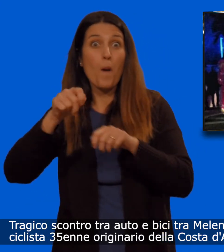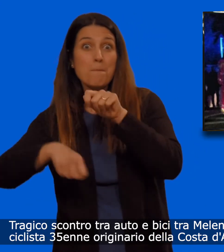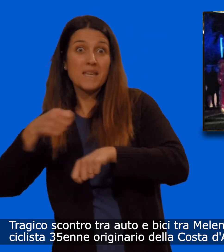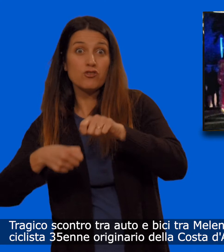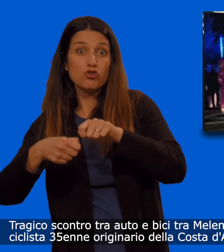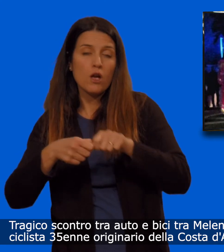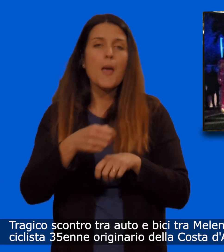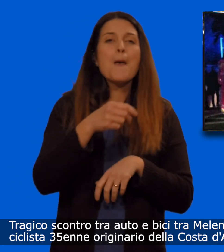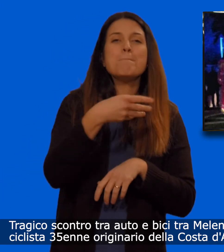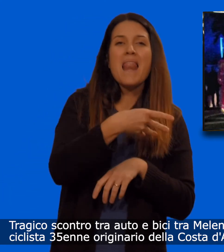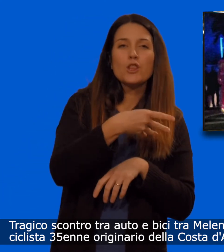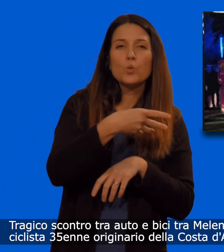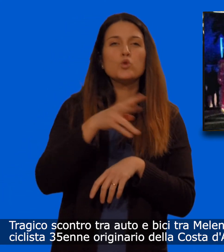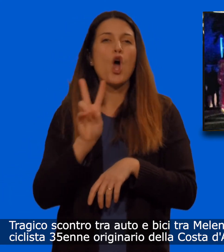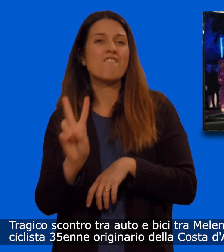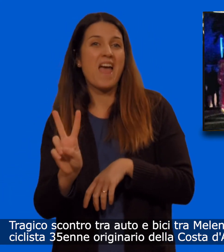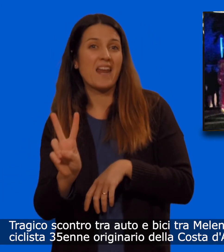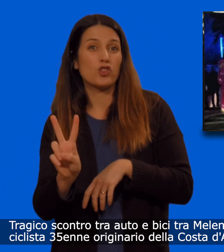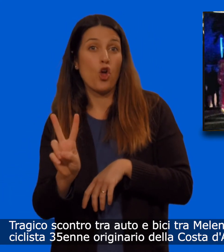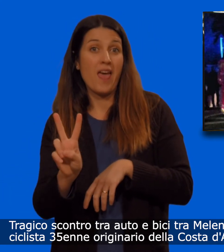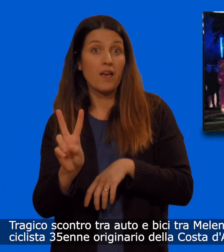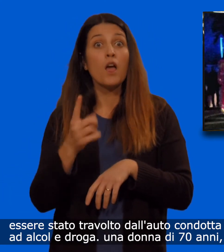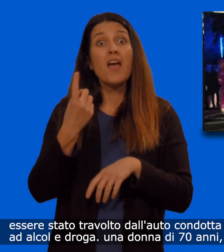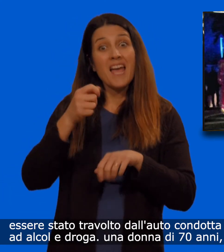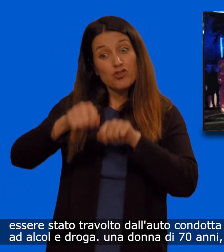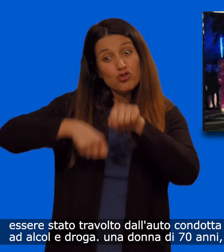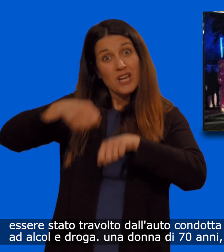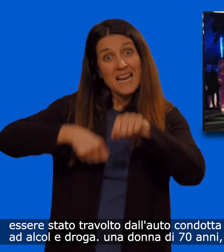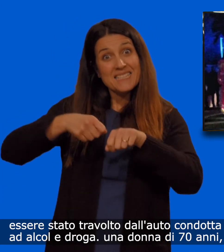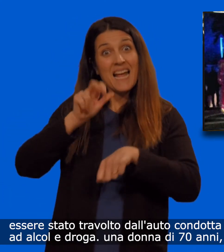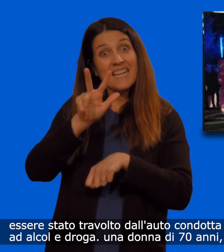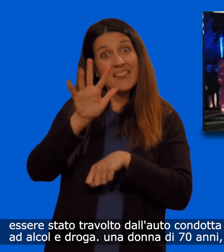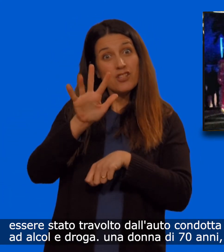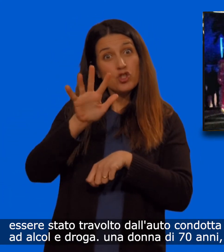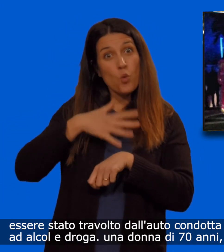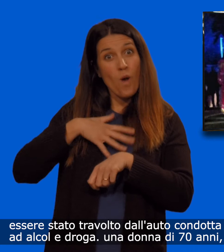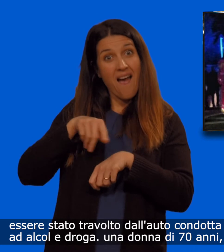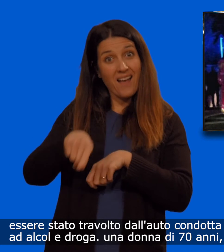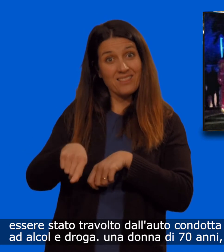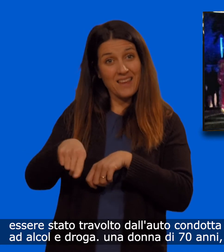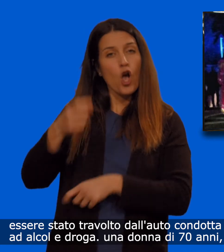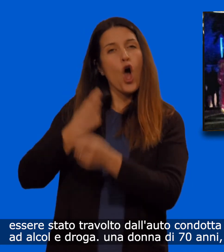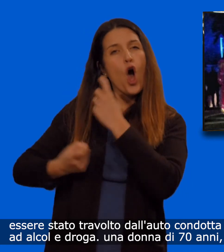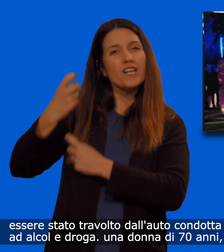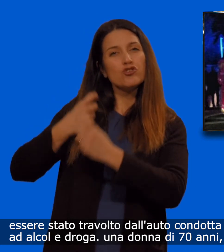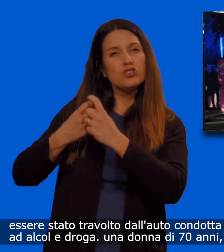Costa d'Avorio è morto dopo essere stato travolto dall'auto condotta da un 20enne positivo